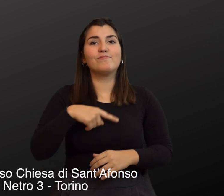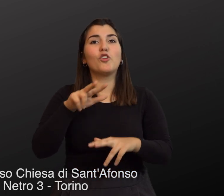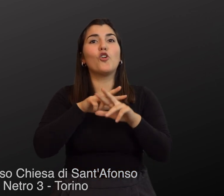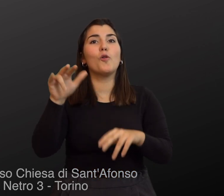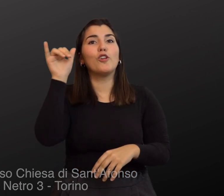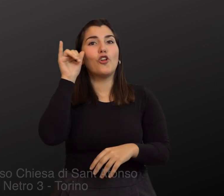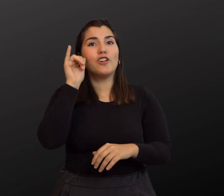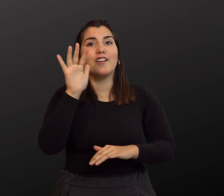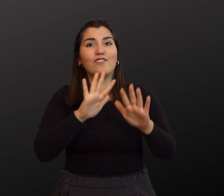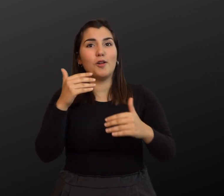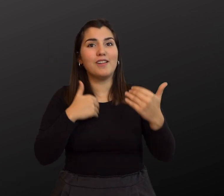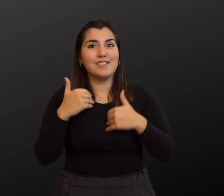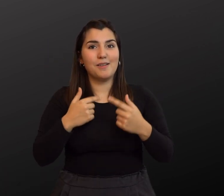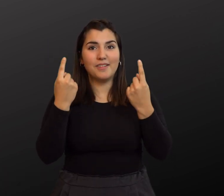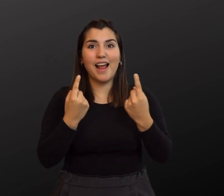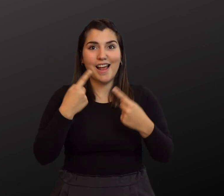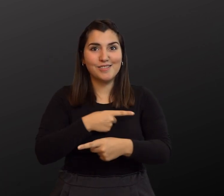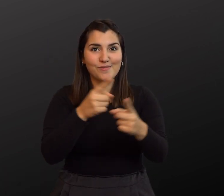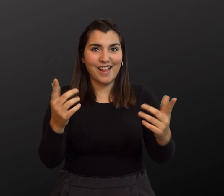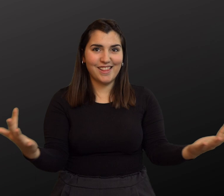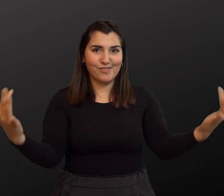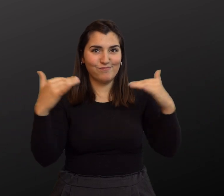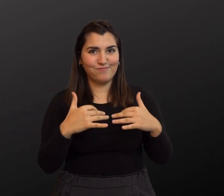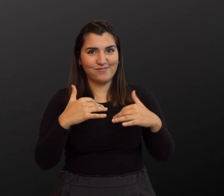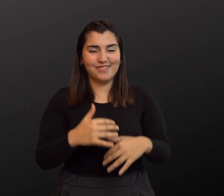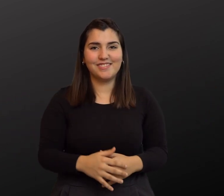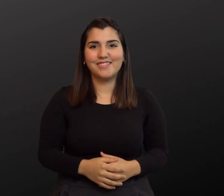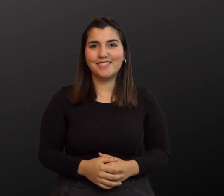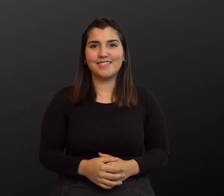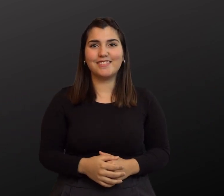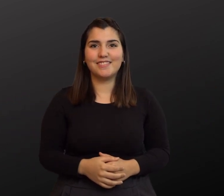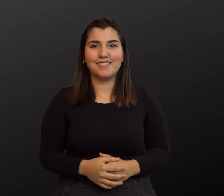3 a Torino. E vi aspettiamo in tanti, tanti numerosi. Grazie.